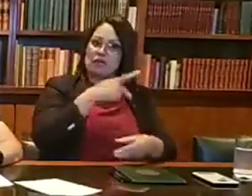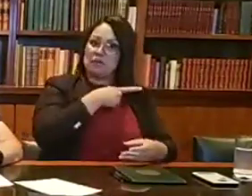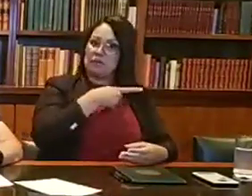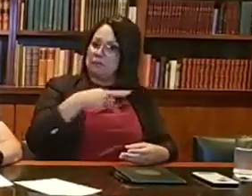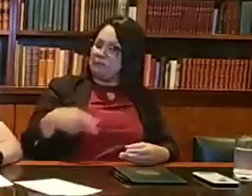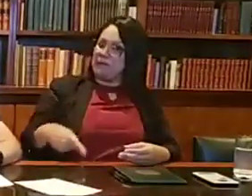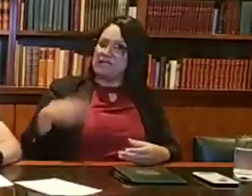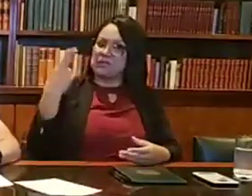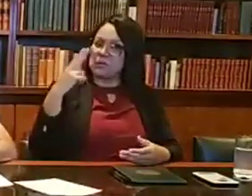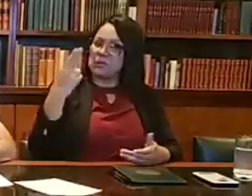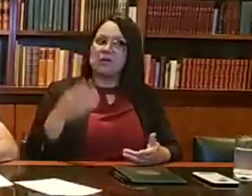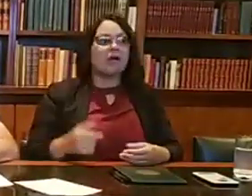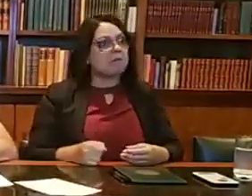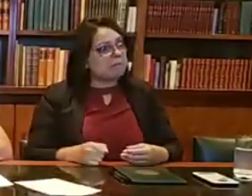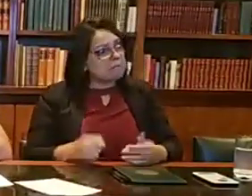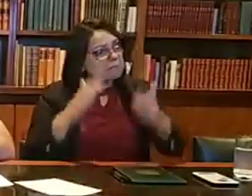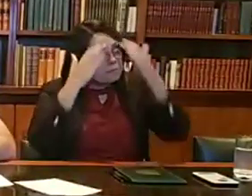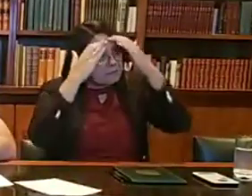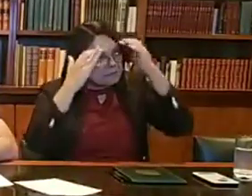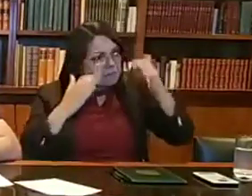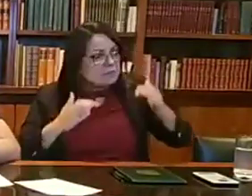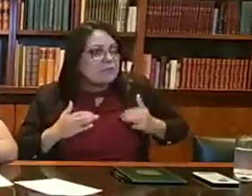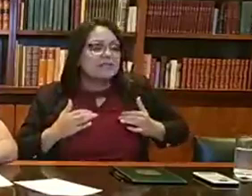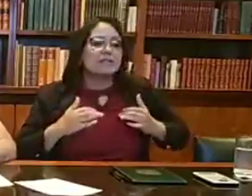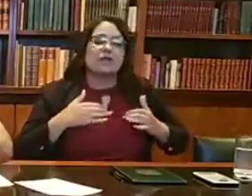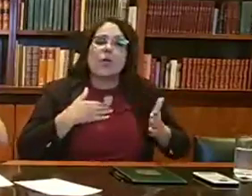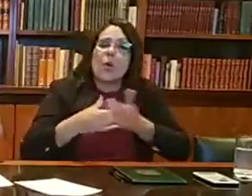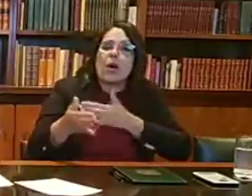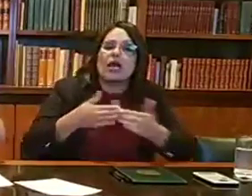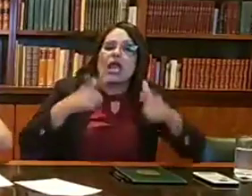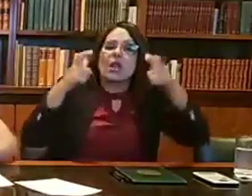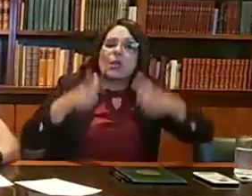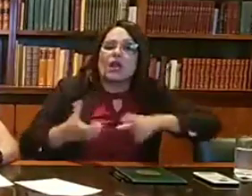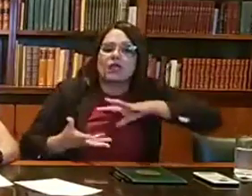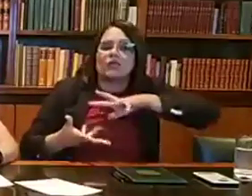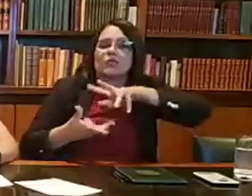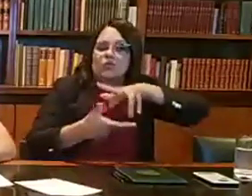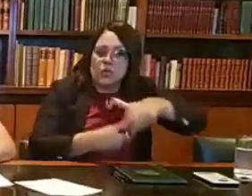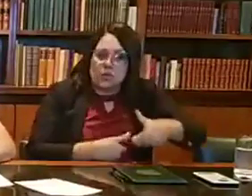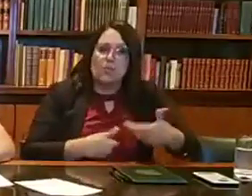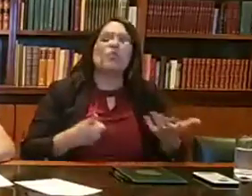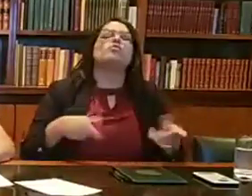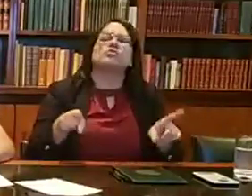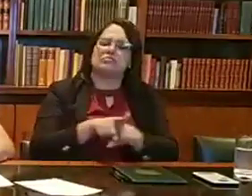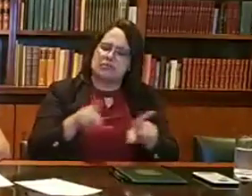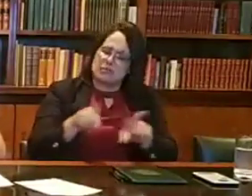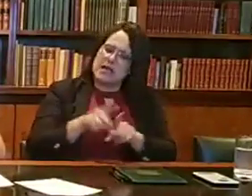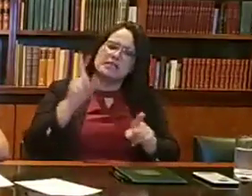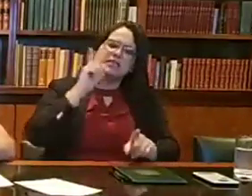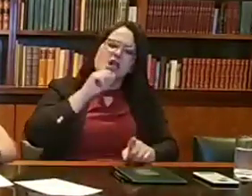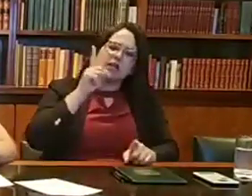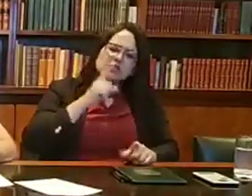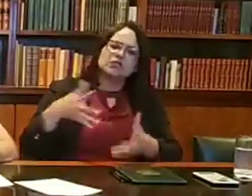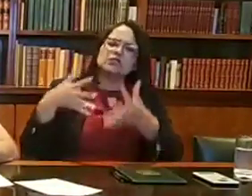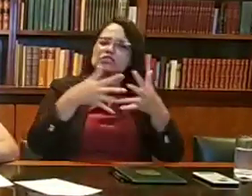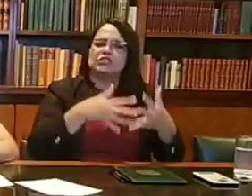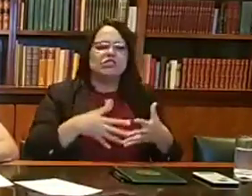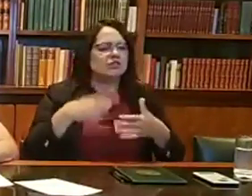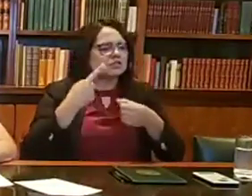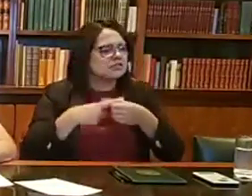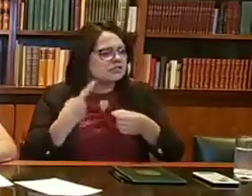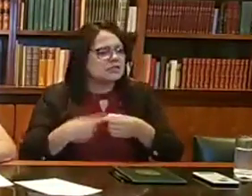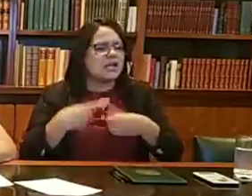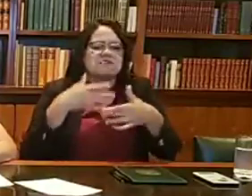presidente do Uruguai. E assim tá, em qualquer lugar do mundo. Vai ser com toda certeza a mesma coisa em Miami. Eu não sei mais quais cidades a gente